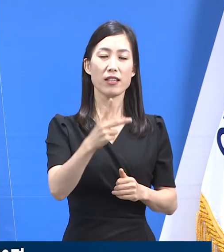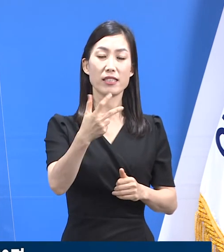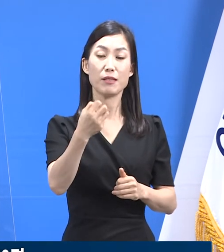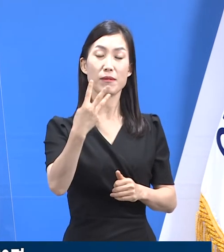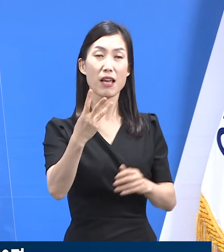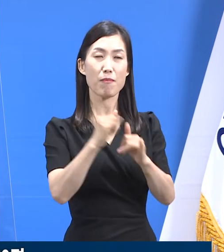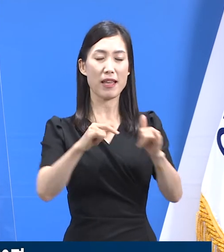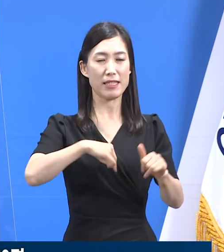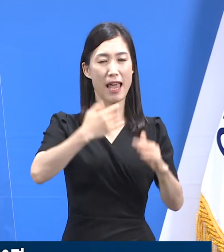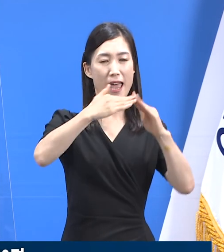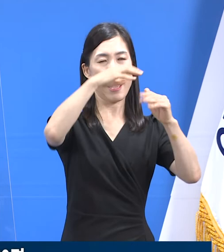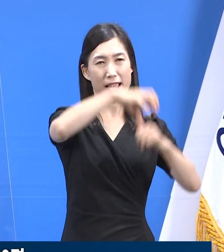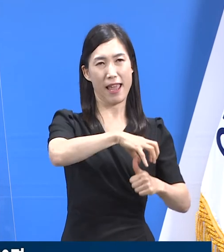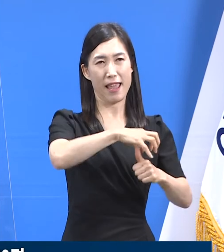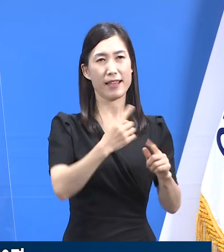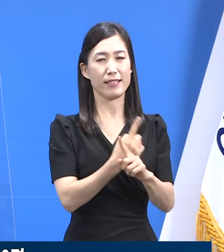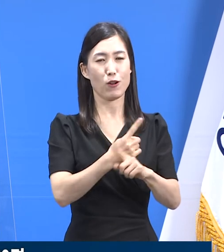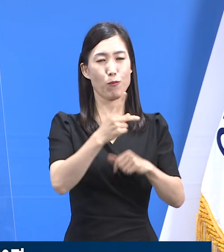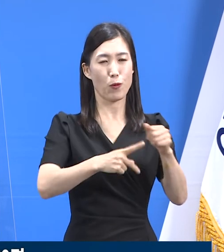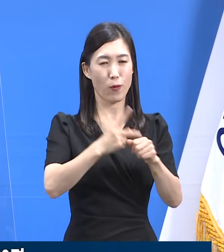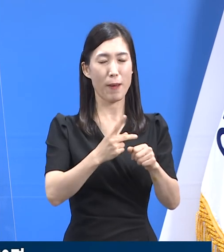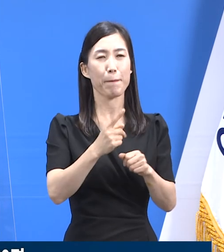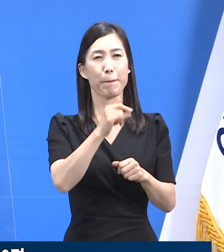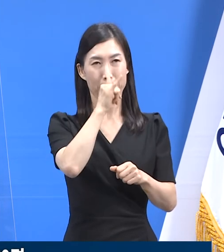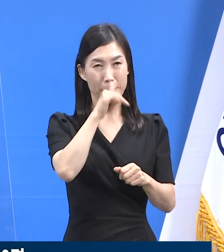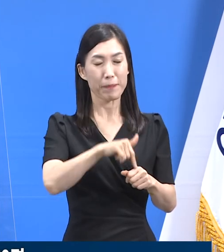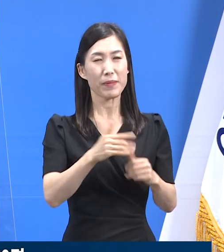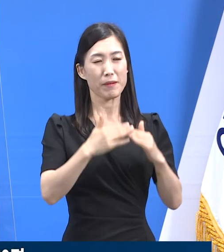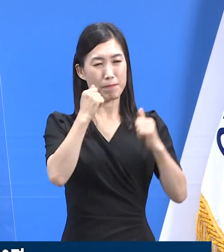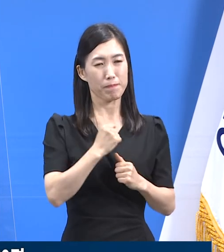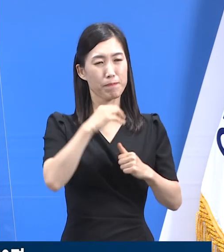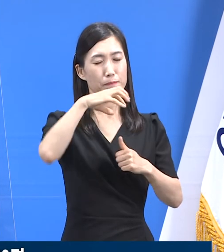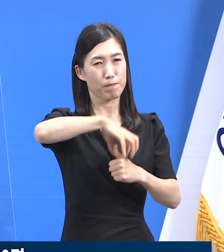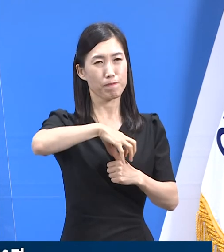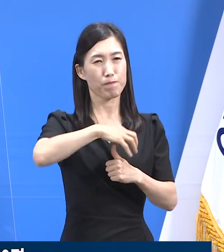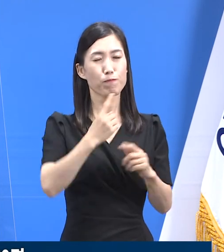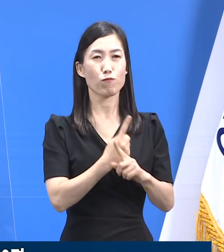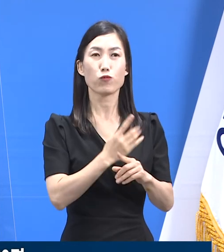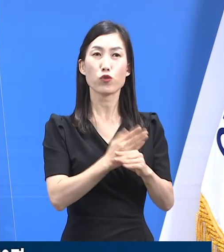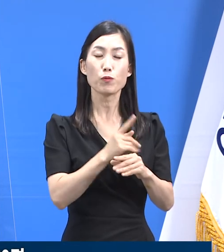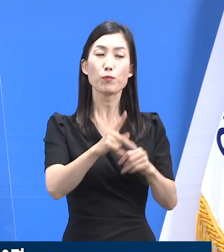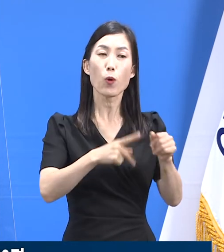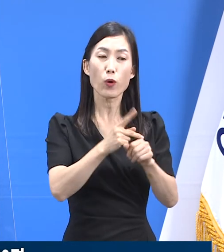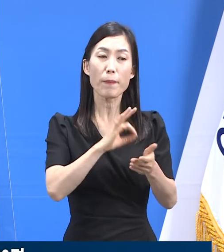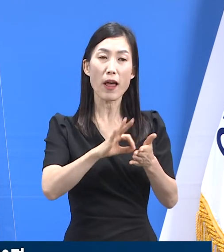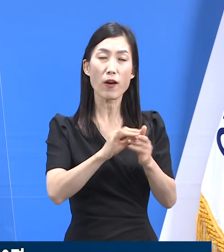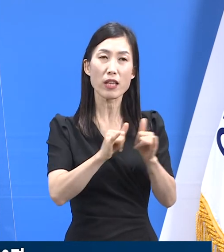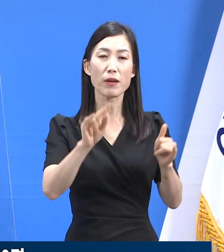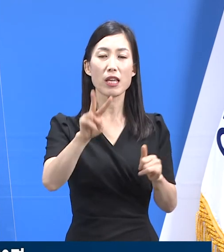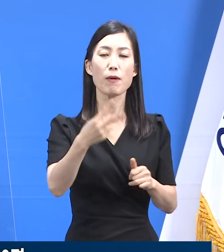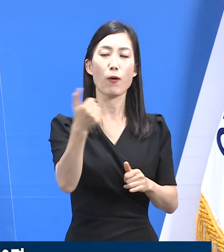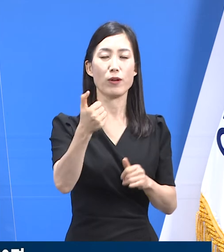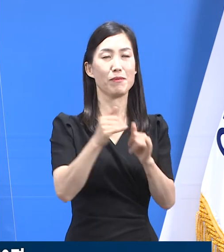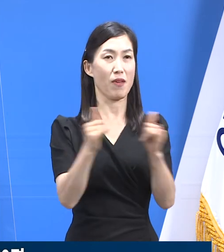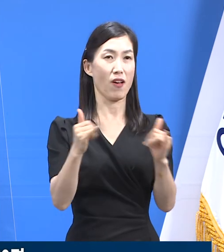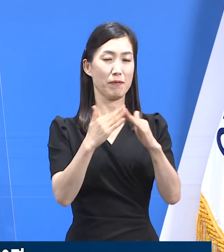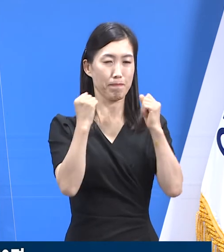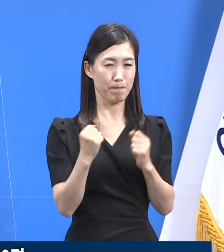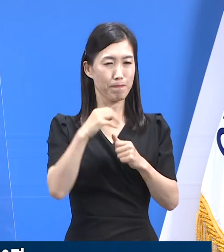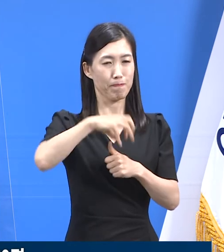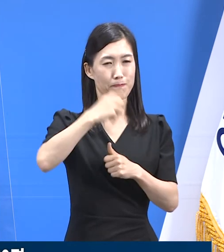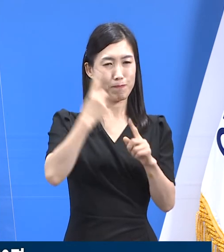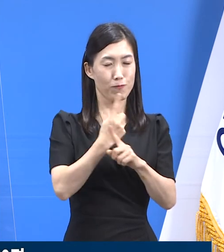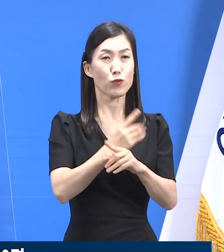1,073명이 자가치료 프로그램을 활용하여 관리를 받았으며 현재 진행 중인 자가치료 프로그램 인원은 250명입니다.